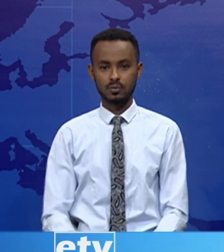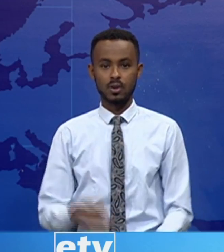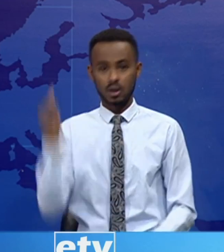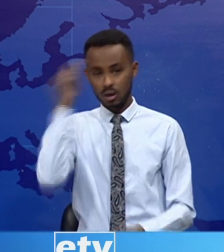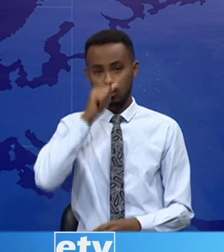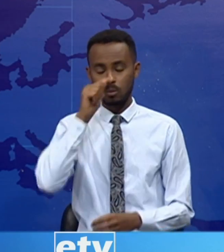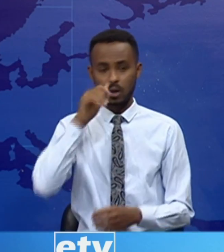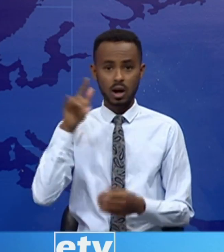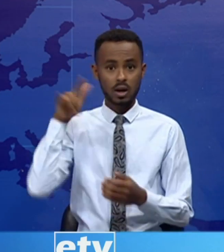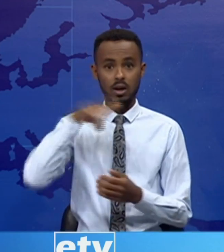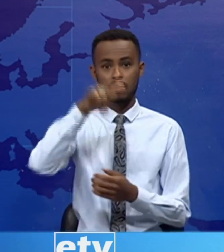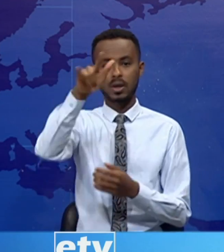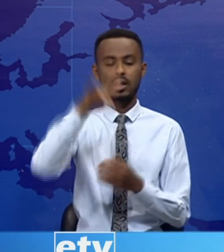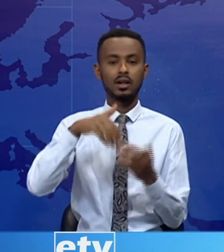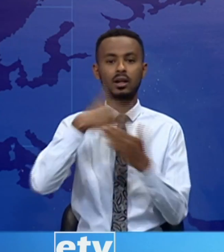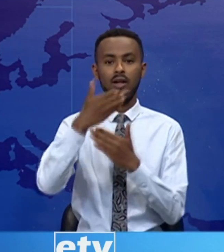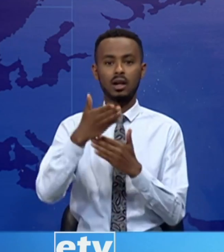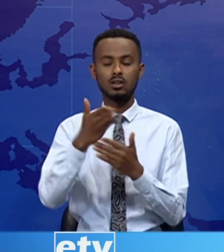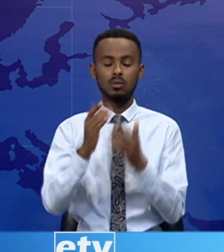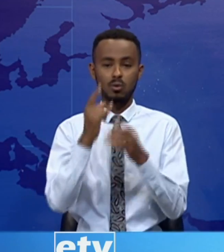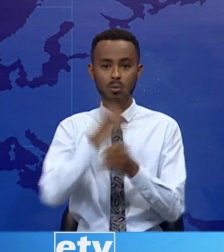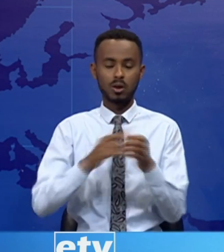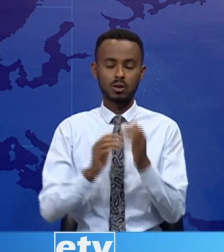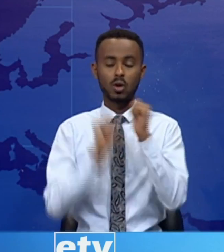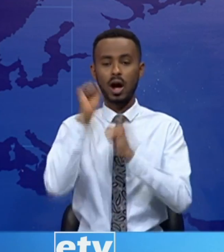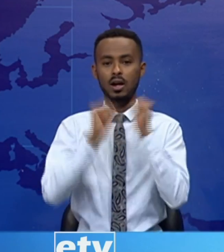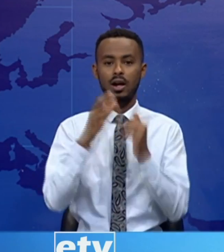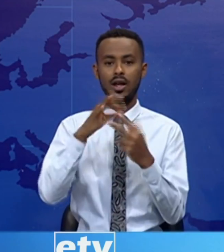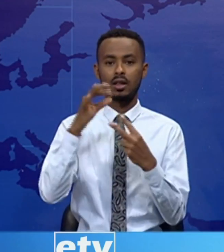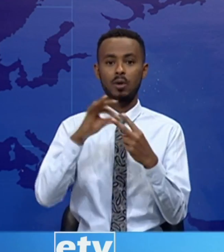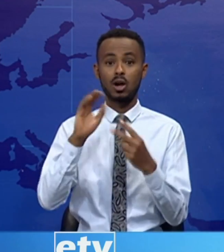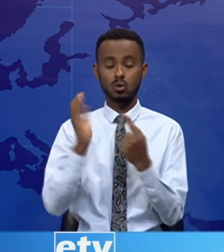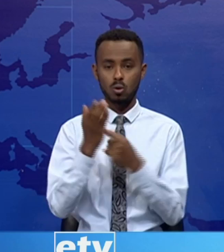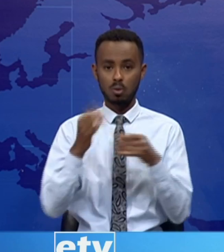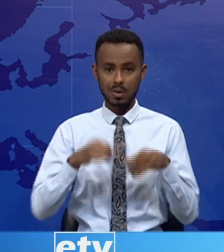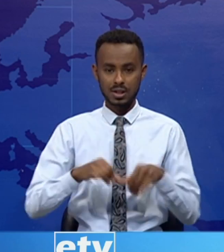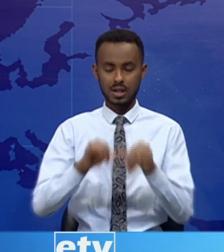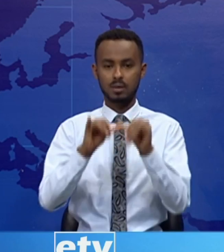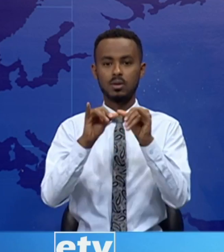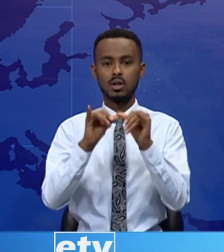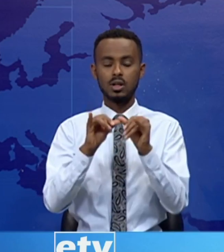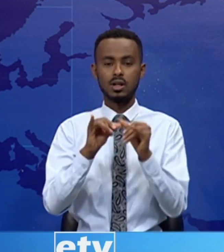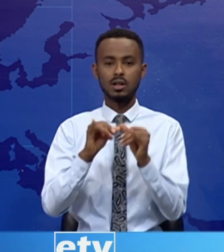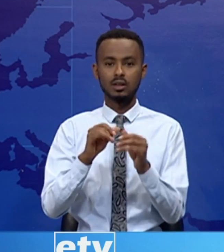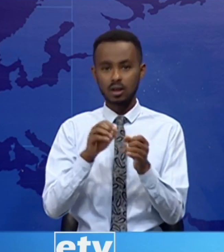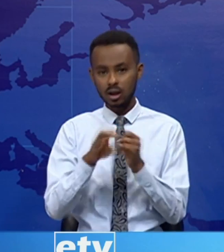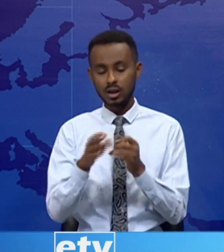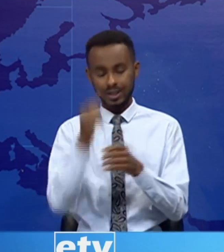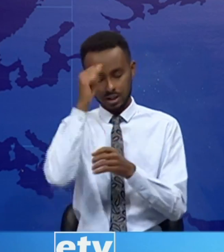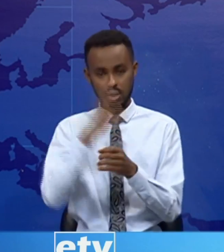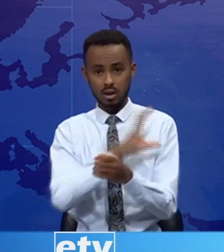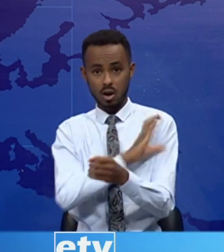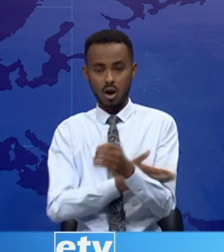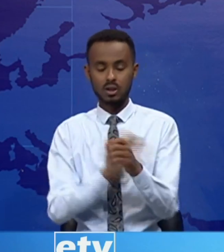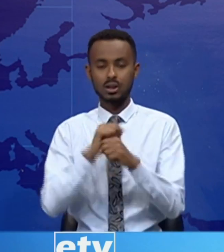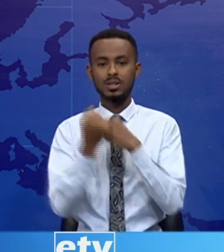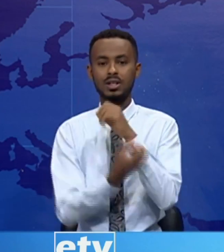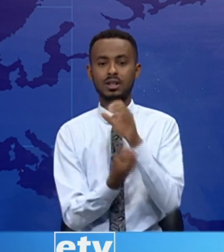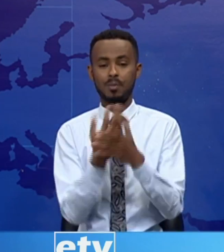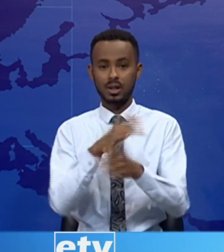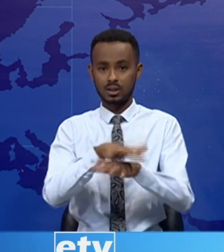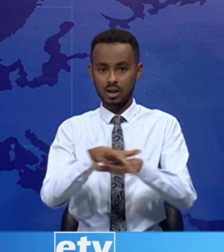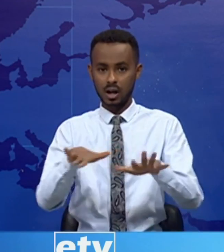የኢትዮጵያ አየር መንገድ ቀጣዩን ዘመን ያጀ ተወዳዳሪና ተመራጭ ሆኖ ለመዝለቅም ከሰለጠነ ሰው ኃይል እስከ መሰረተ ልማት